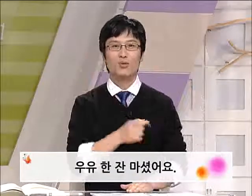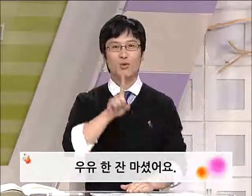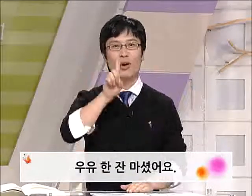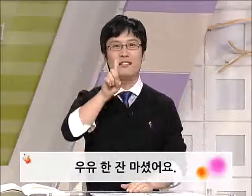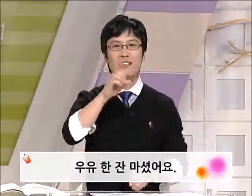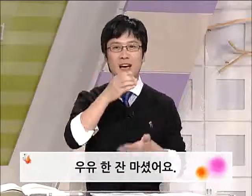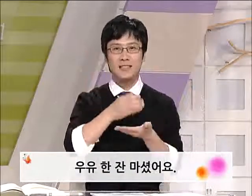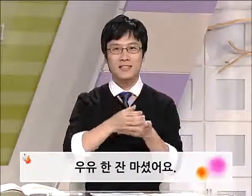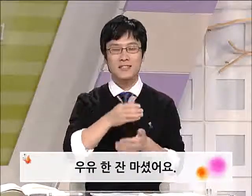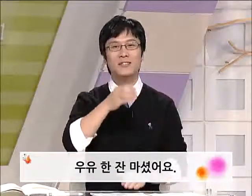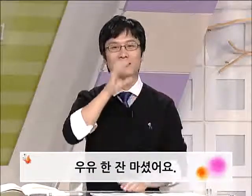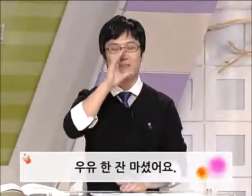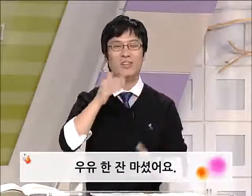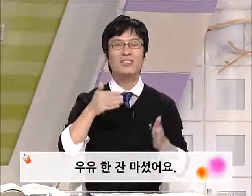우유 한 잔 마셨어요.